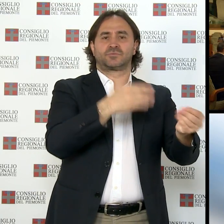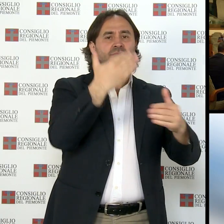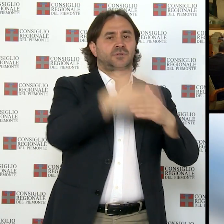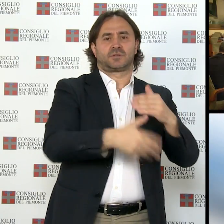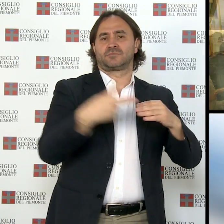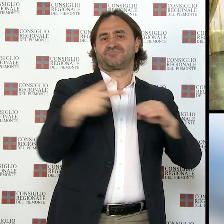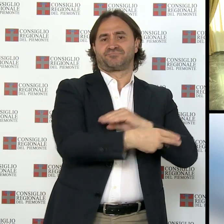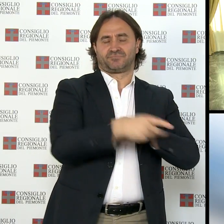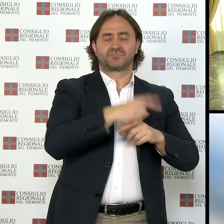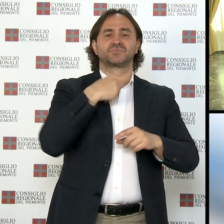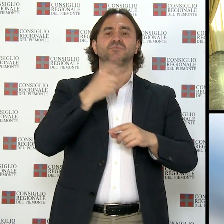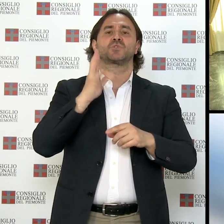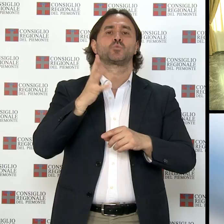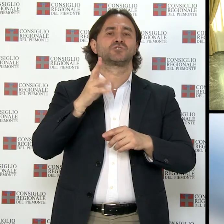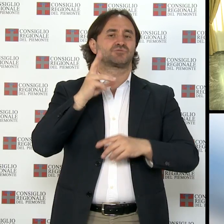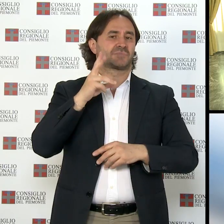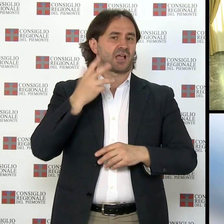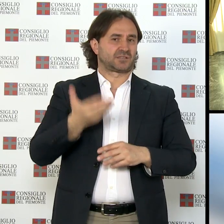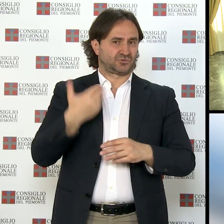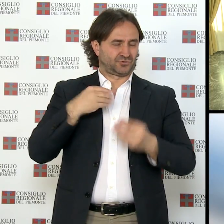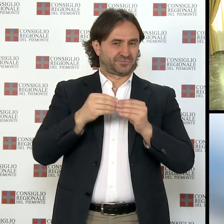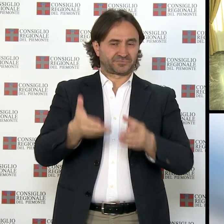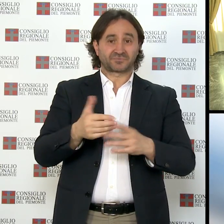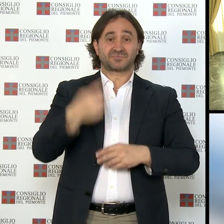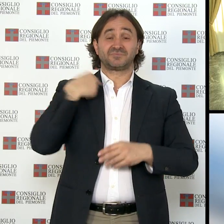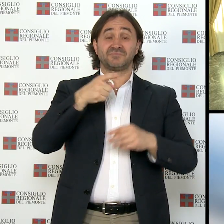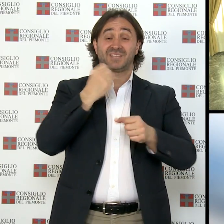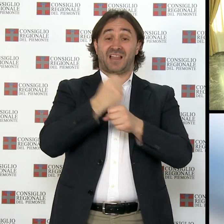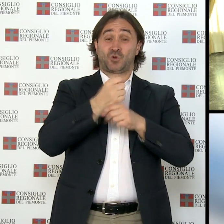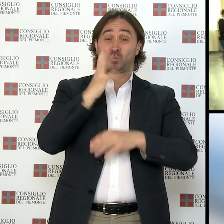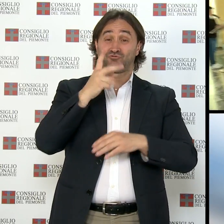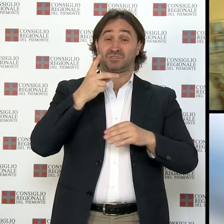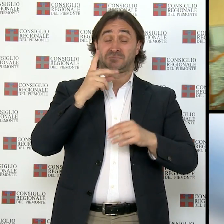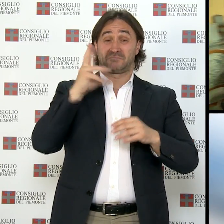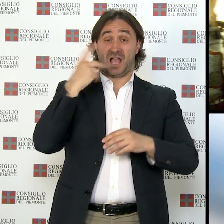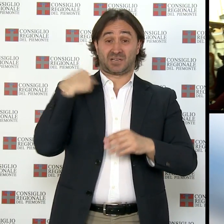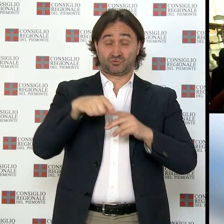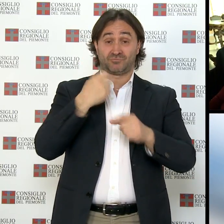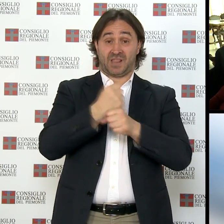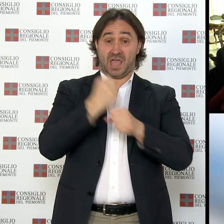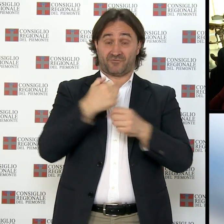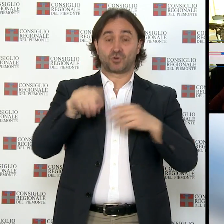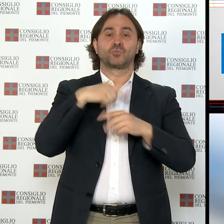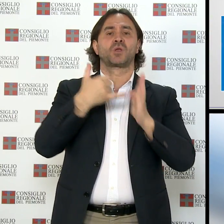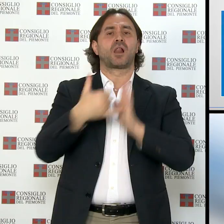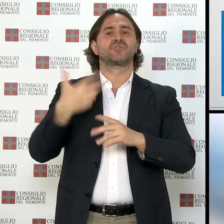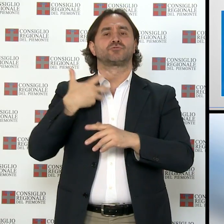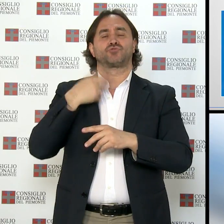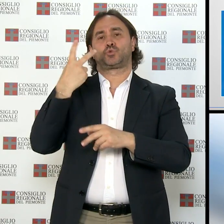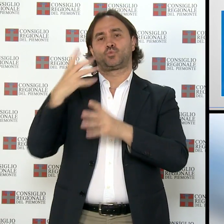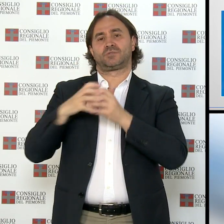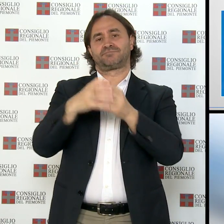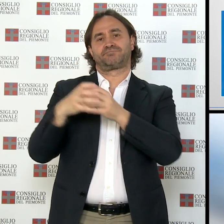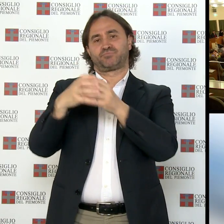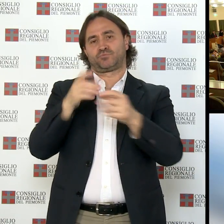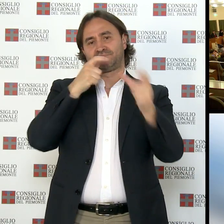seduta del 15 marzo. A margine dei lavori della seduta del 15 marzo, infine, sono state ricevute due delegazioni. In